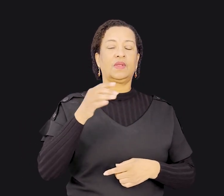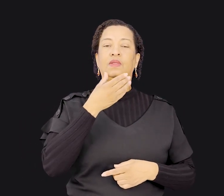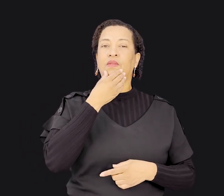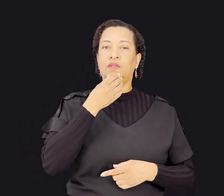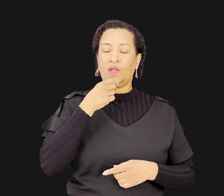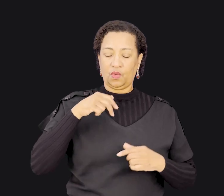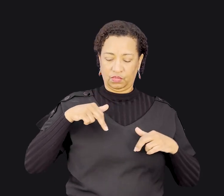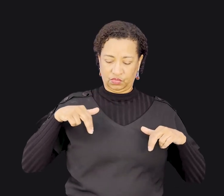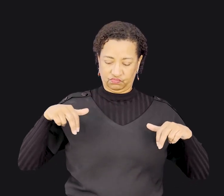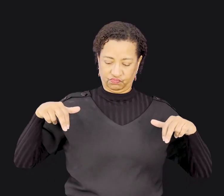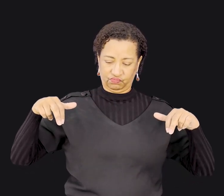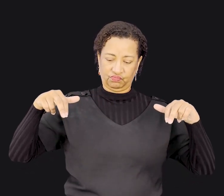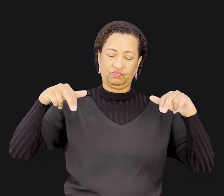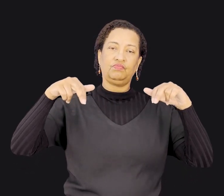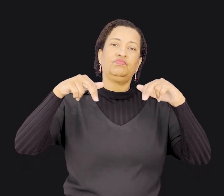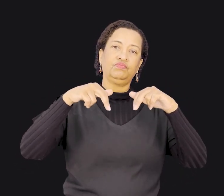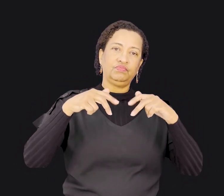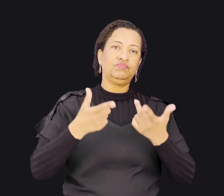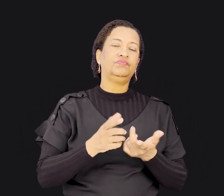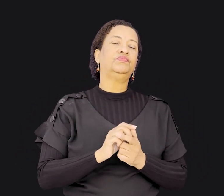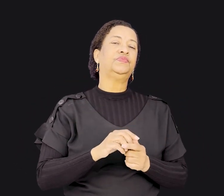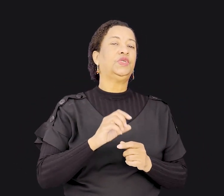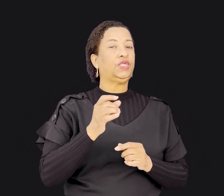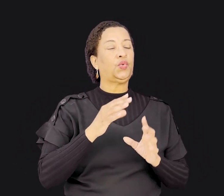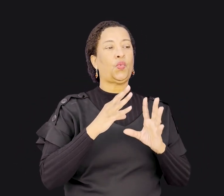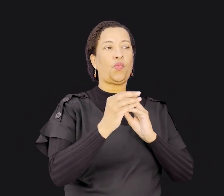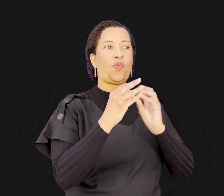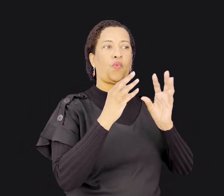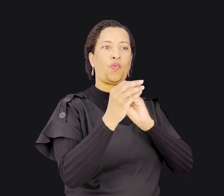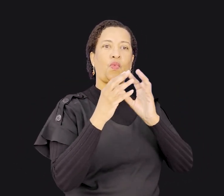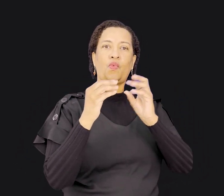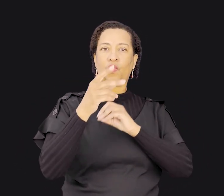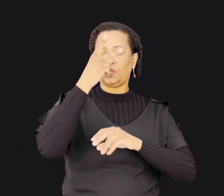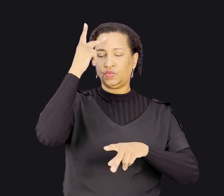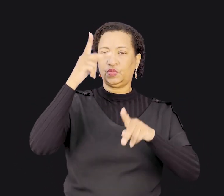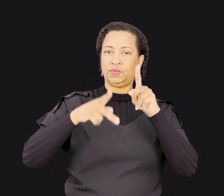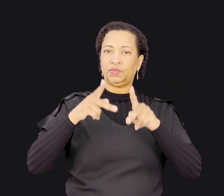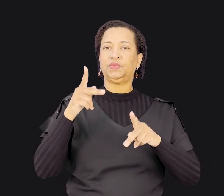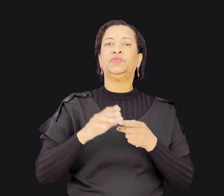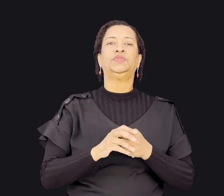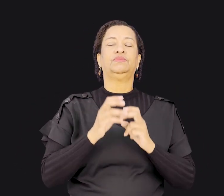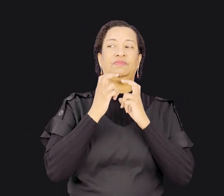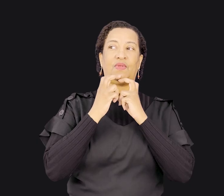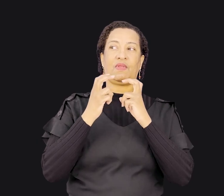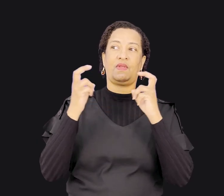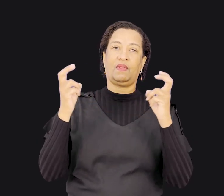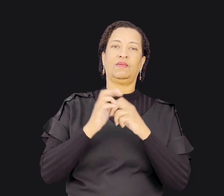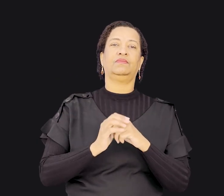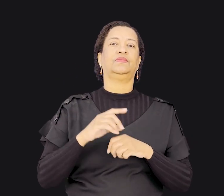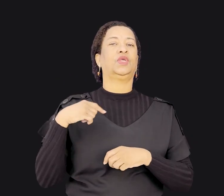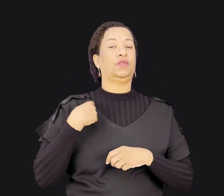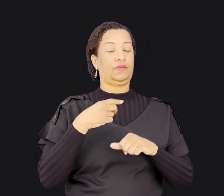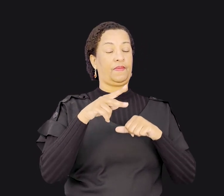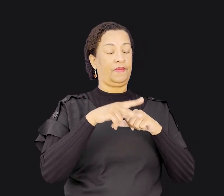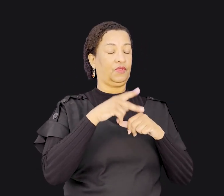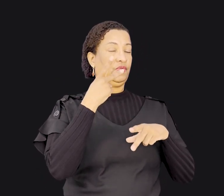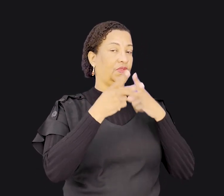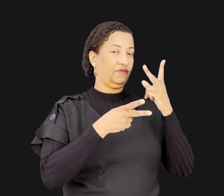em torno do acampamento, e os midianitas fugiam correndo e gritando. É isso que Pedro está nos falando. Cada pessoa